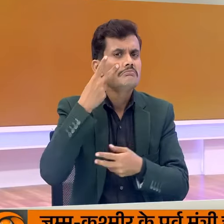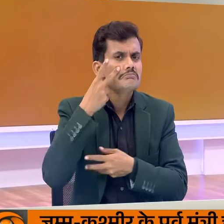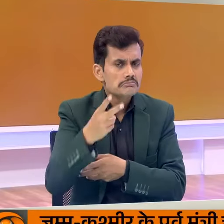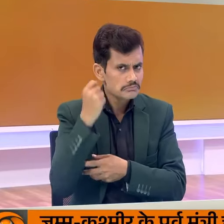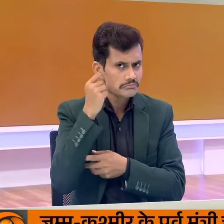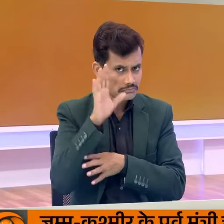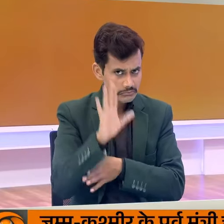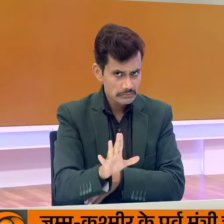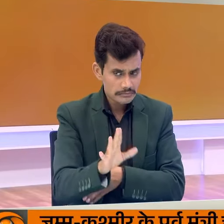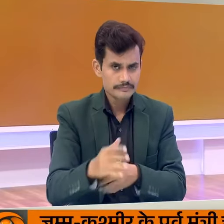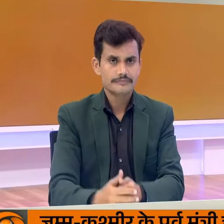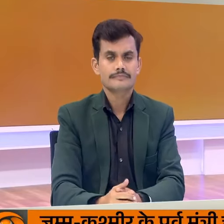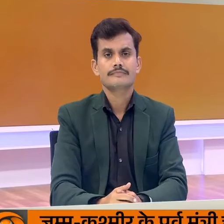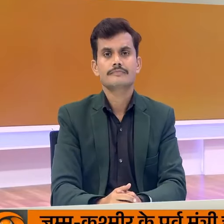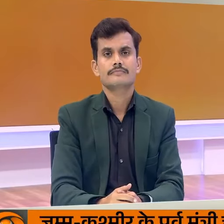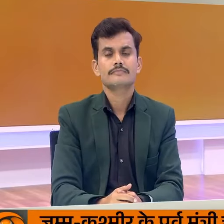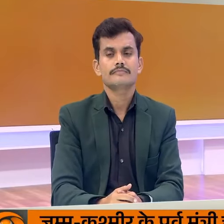जाए इससे?